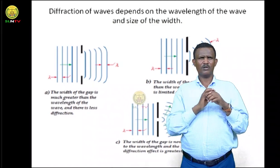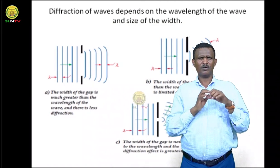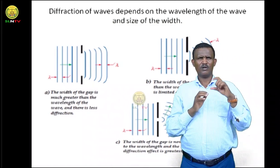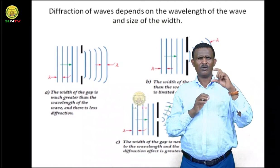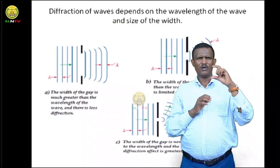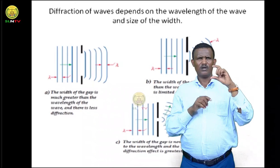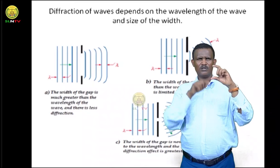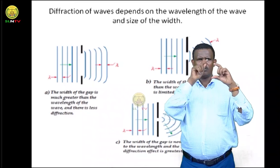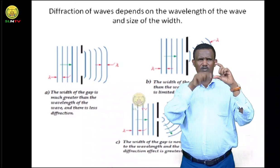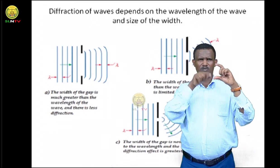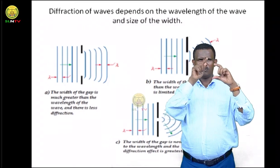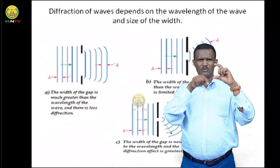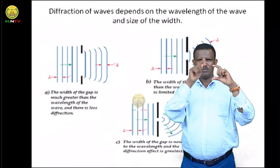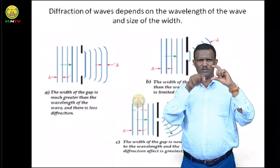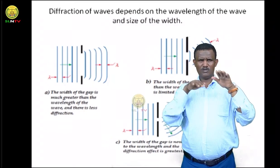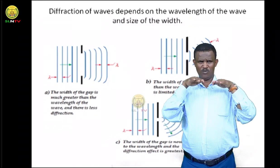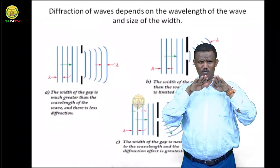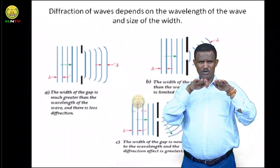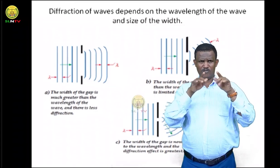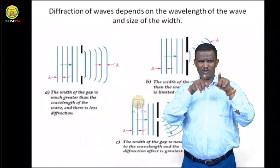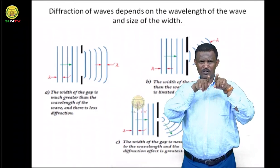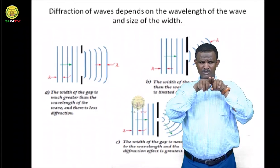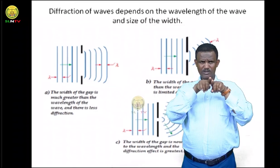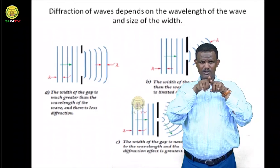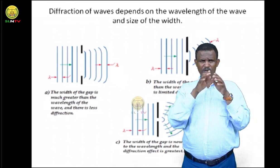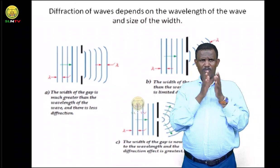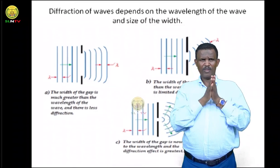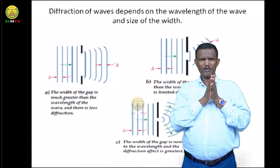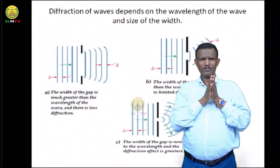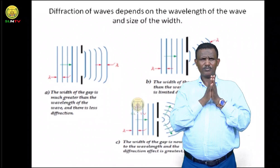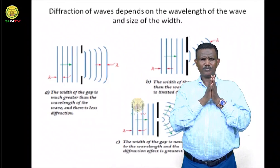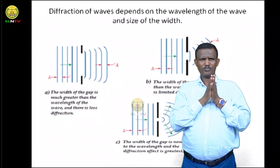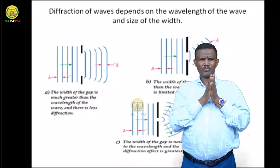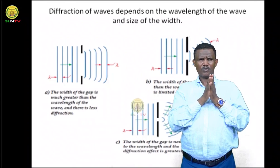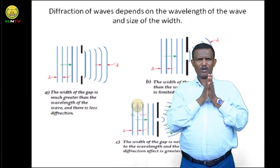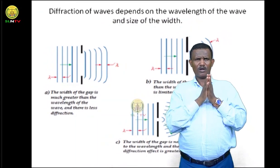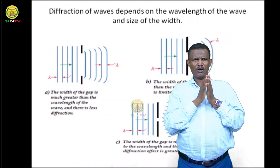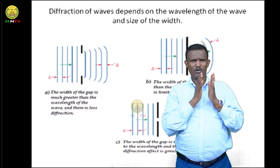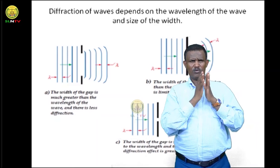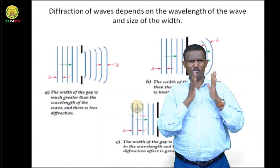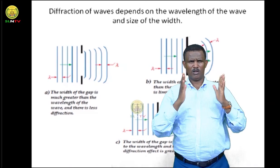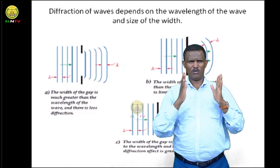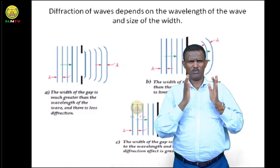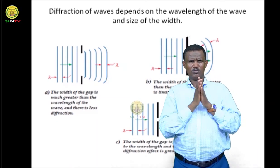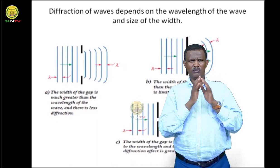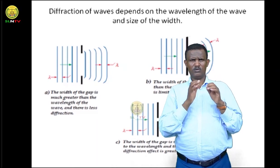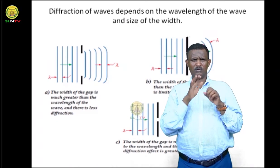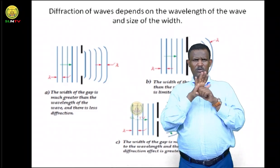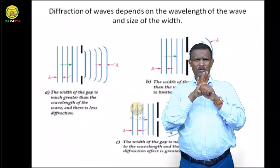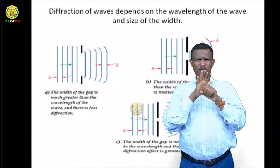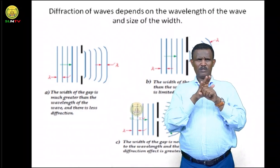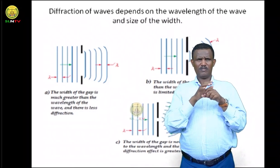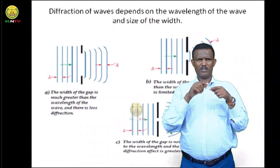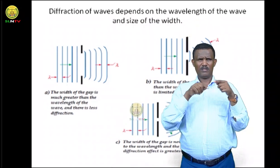ay isleeg yihiin wave width-ka iyo haddii width-ku ka badan yahay wave length-kana waxaa